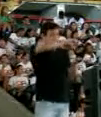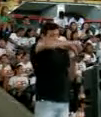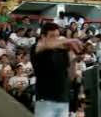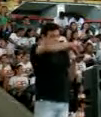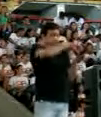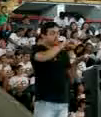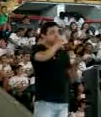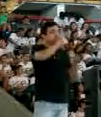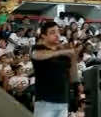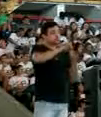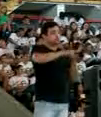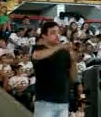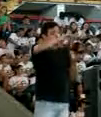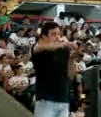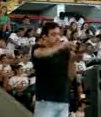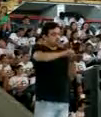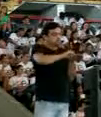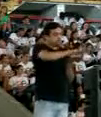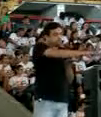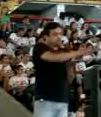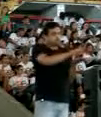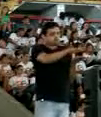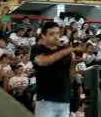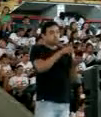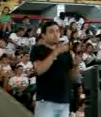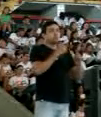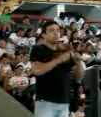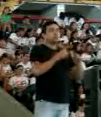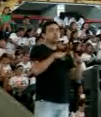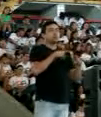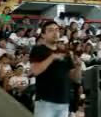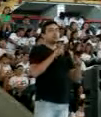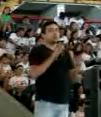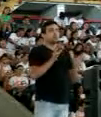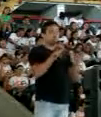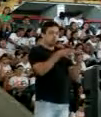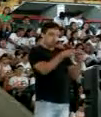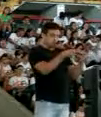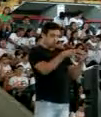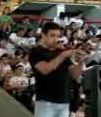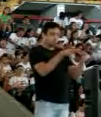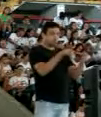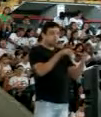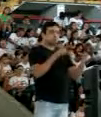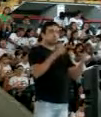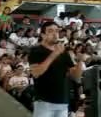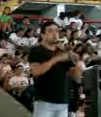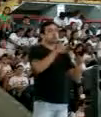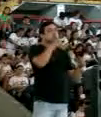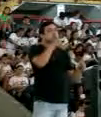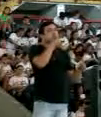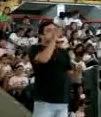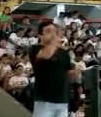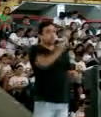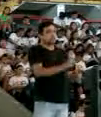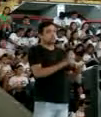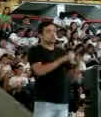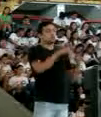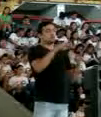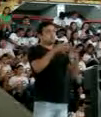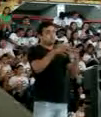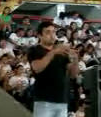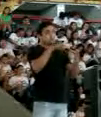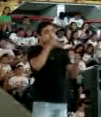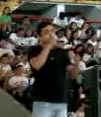e descentralização. Existia um grupo, no caso, porque Partido Brasileiro, Partido Português